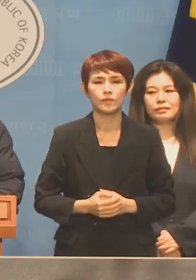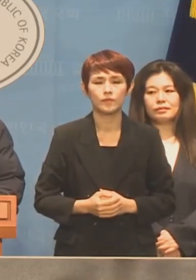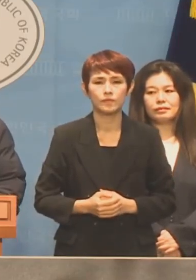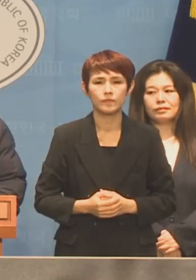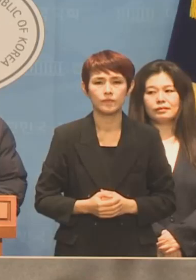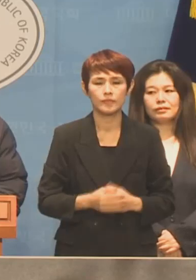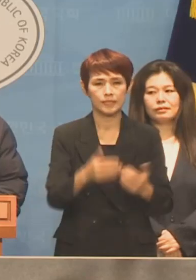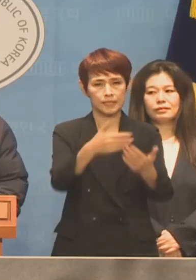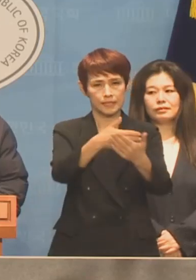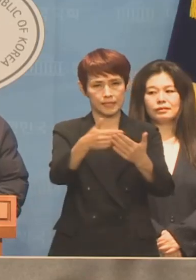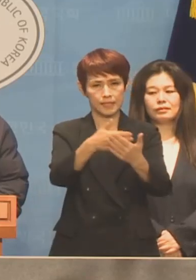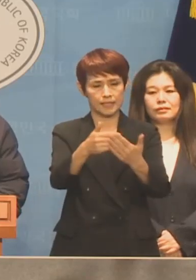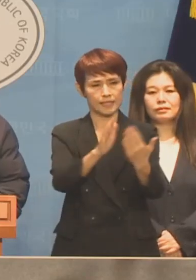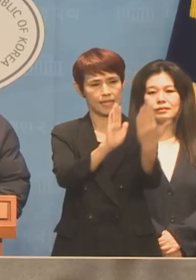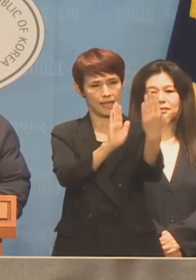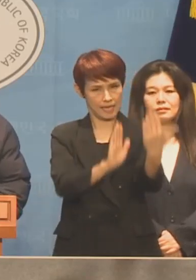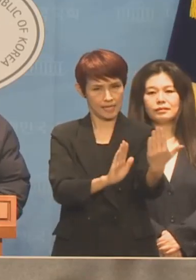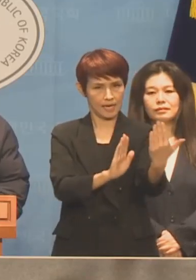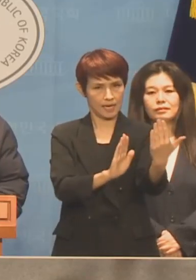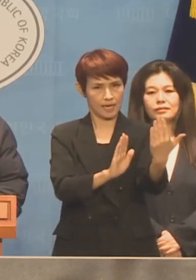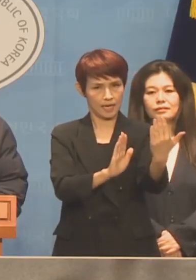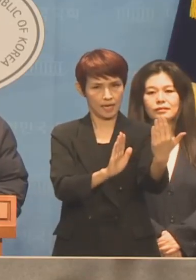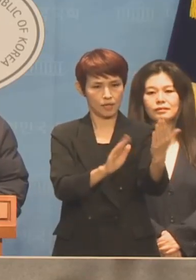대상, 소재,